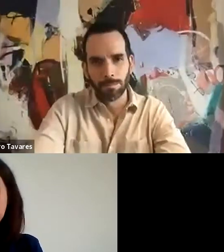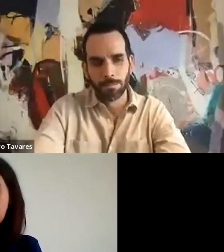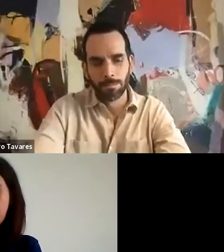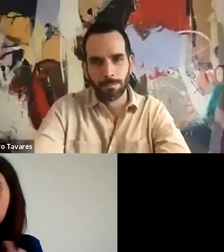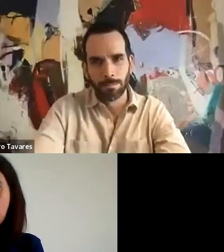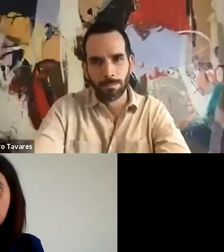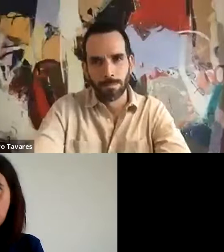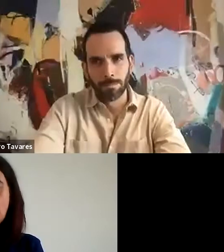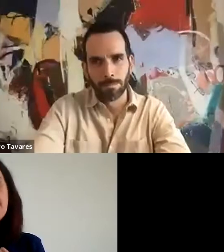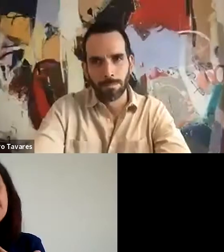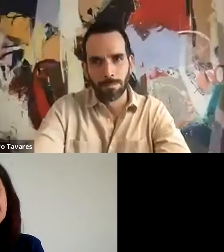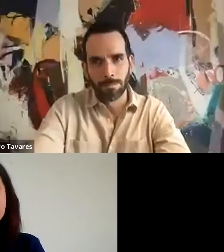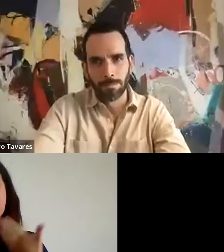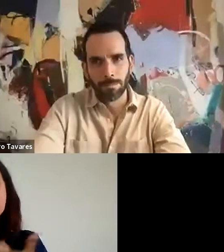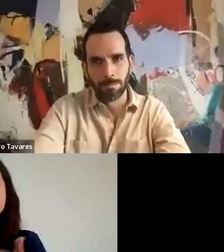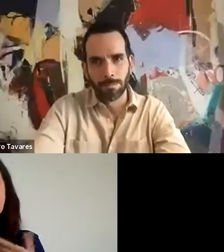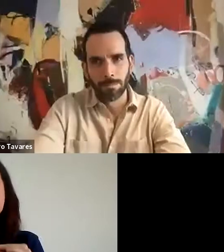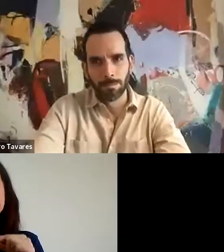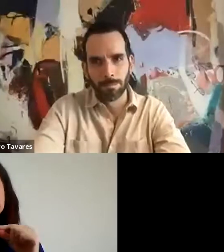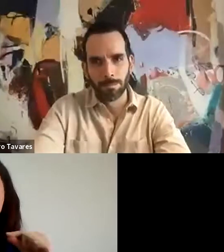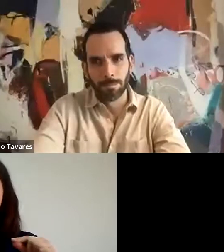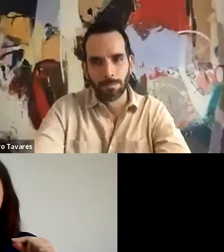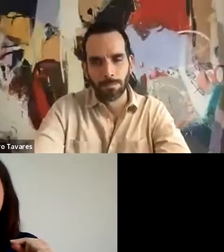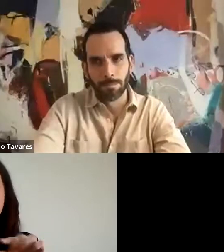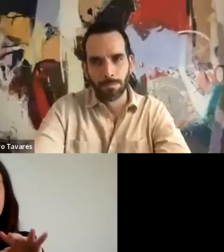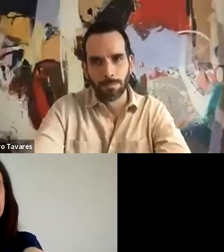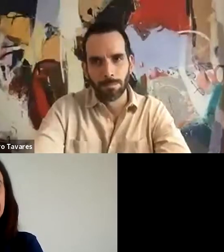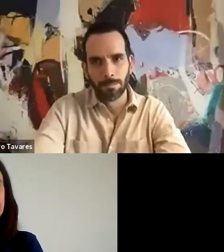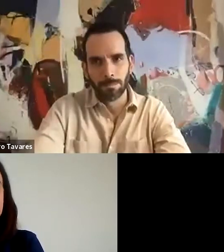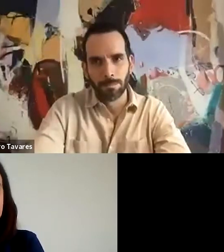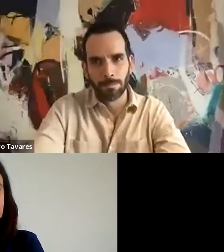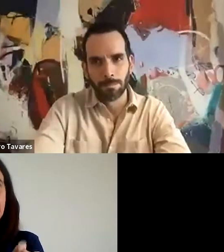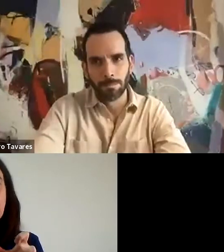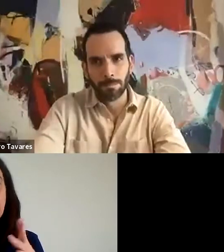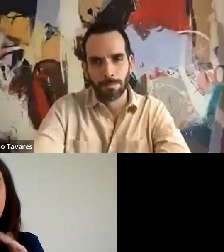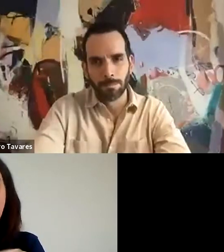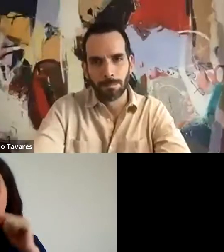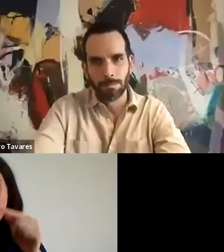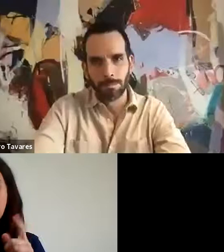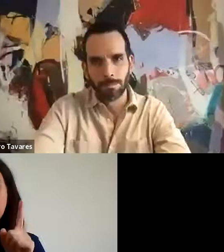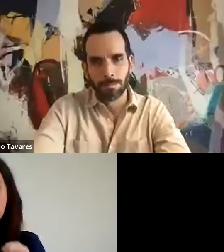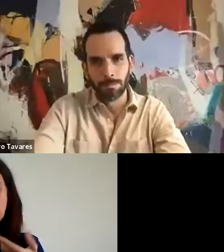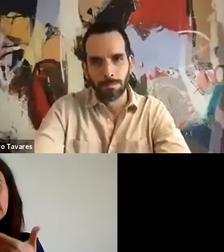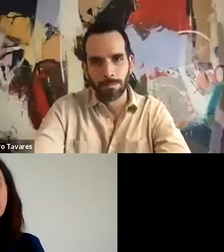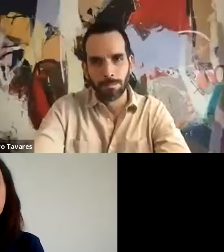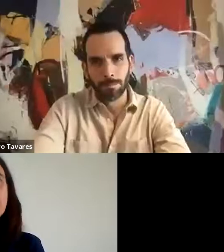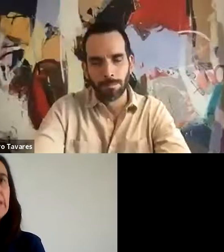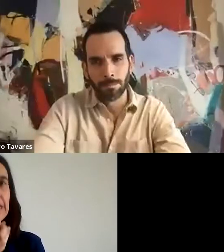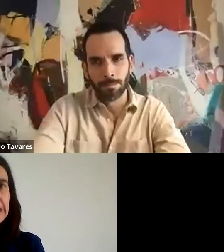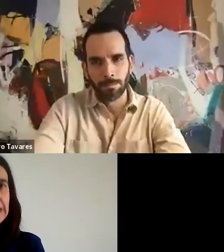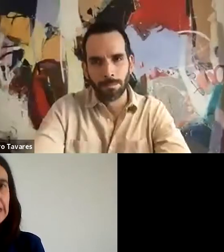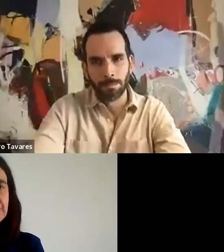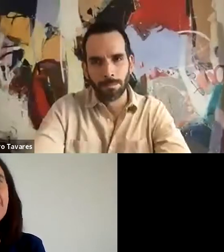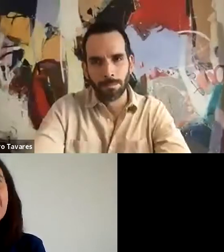irá continuar num segundo ciclo de webinars que terá início amanhã, dia 15 de maio, e terá